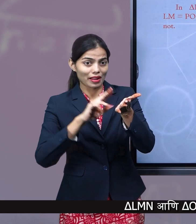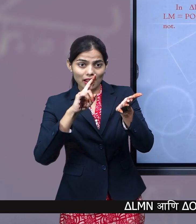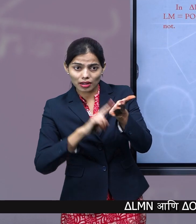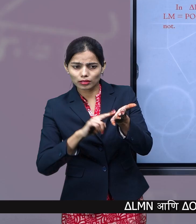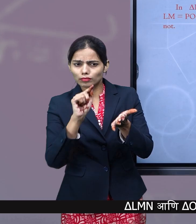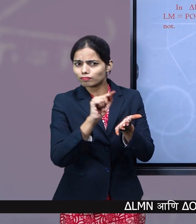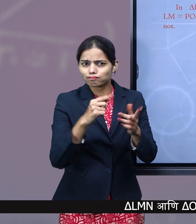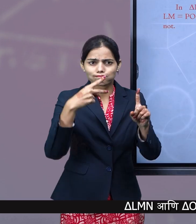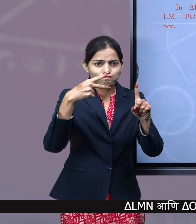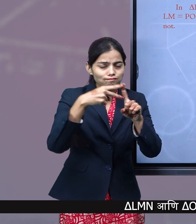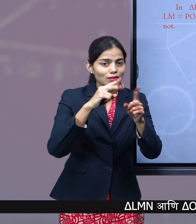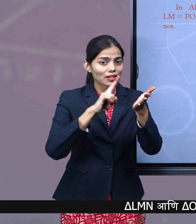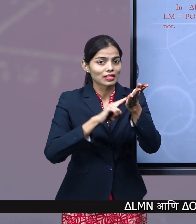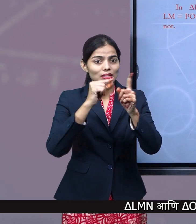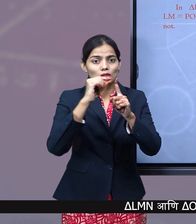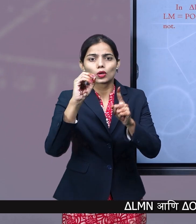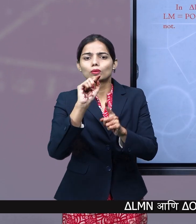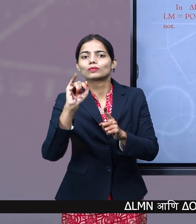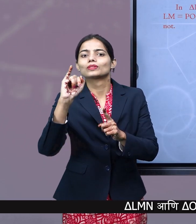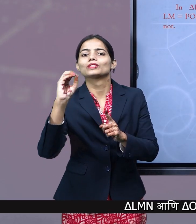NPO इक्वल्स टू 60 डिग्रीज दिलेले,